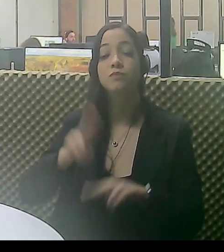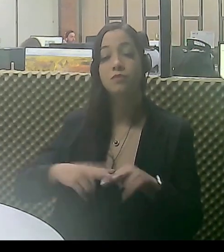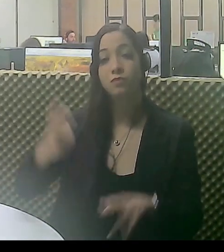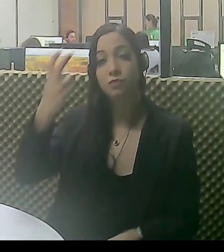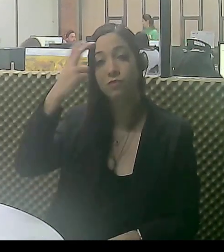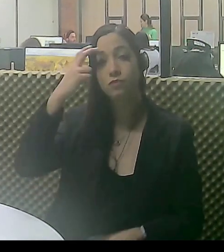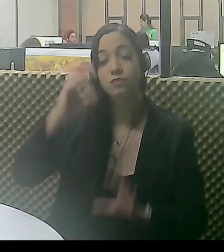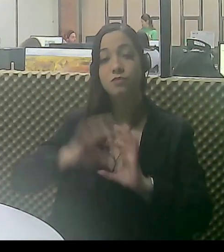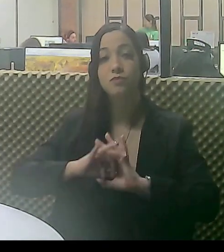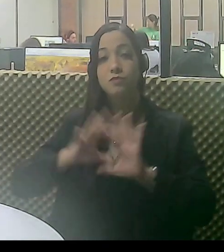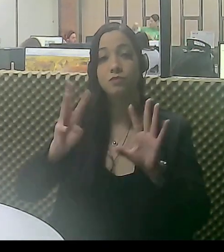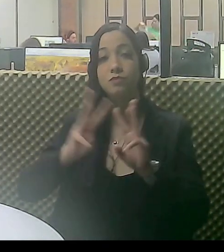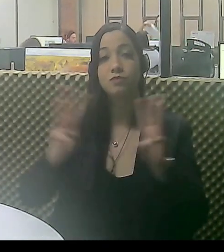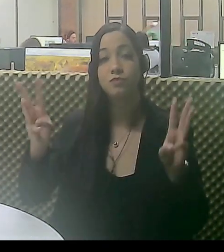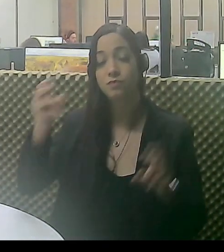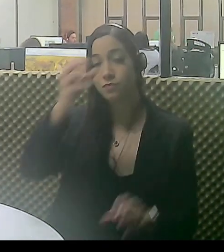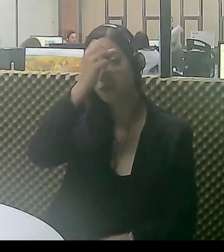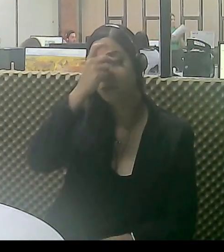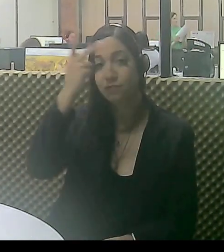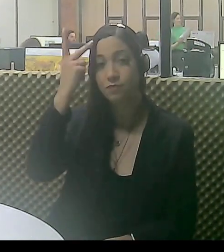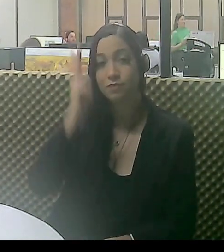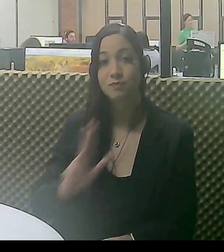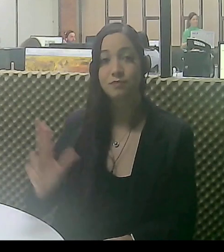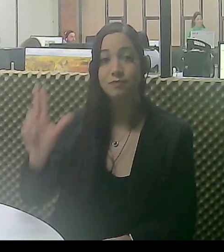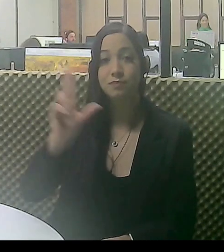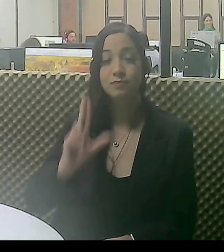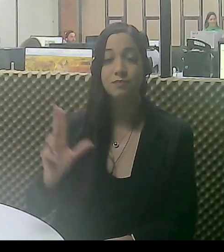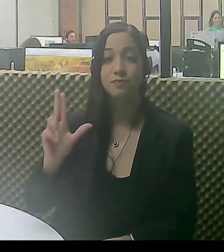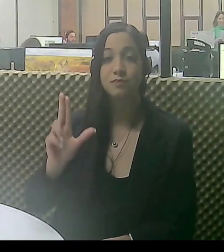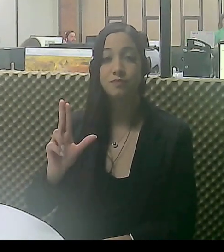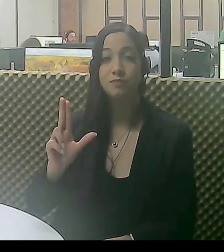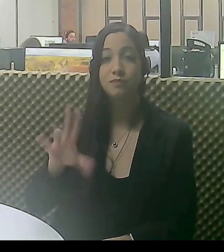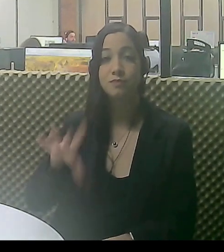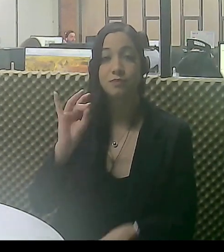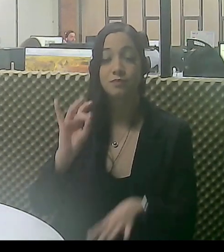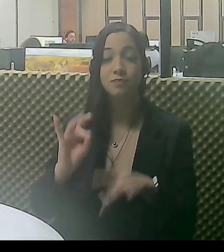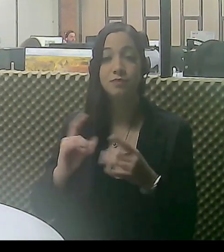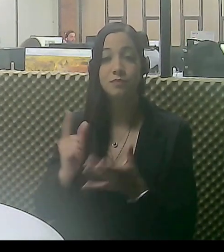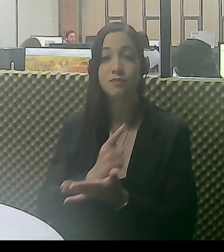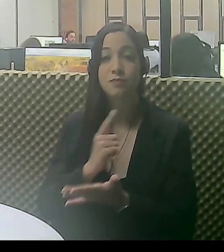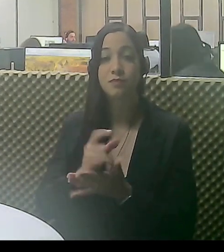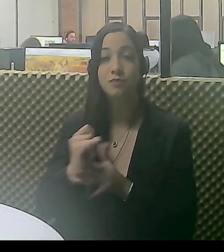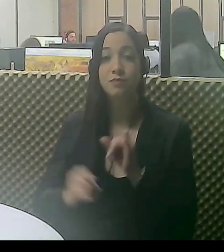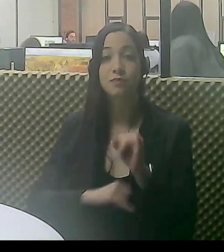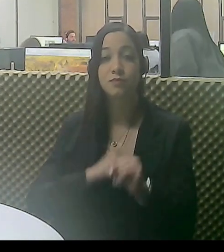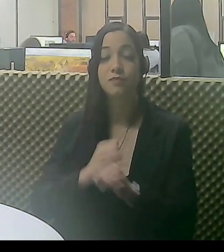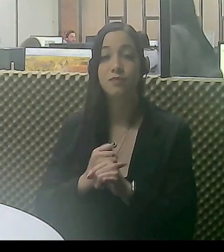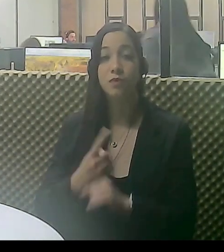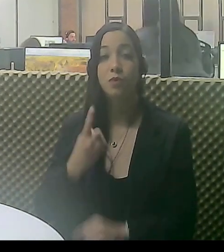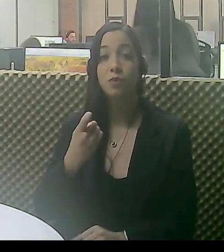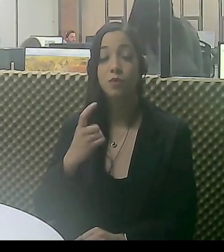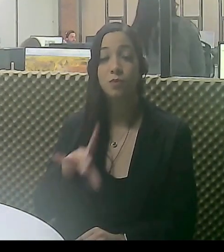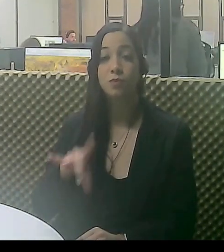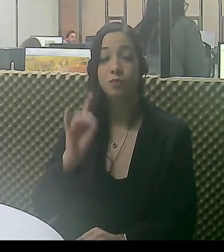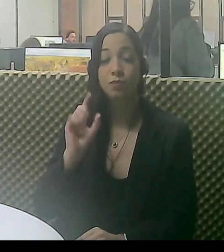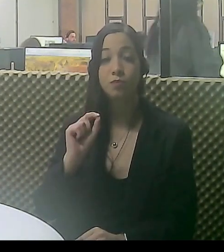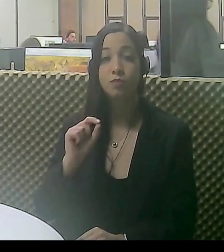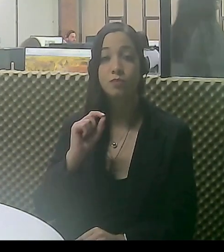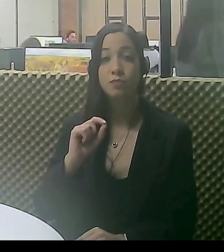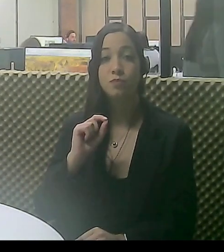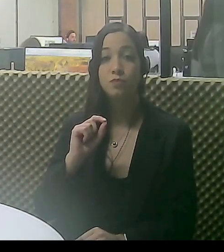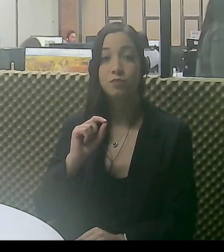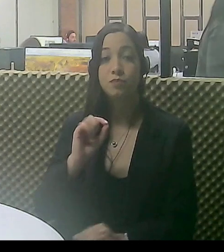será disponibilizado no portal da Prefeitura de Uberlândia. Além da seleção para o livro virtual, uma das receitas será escolhida para